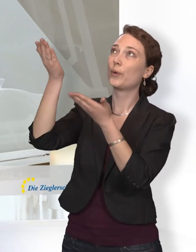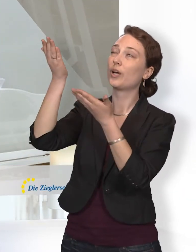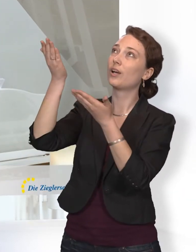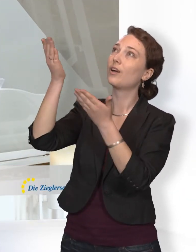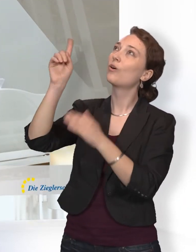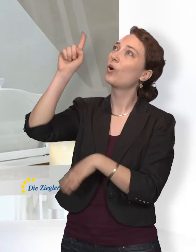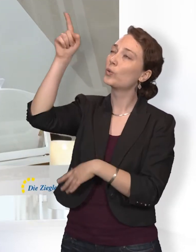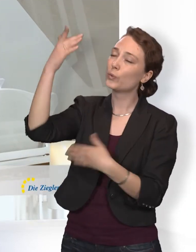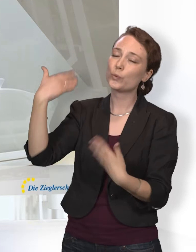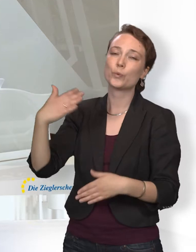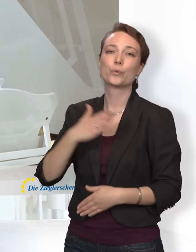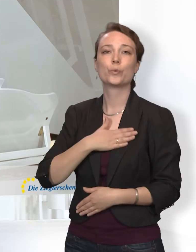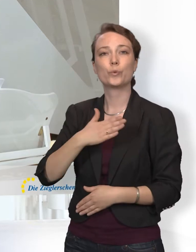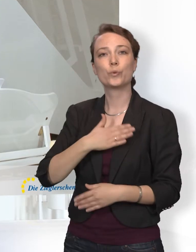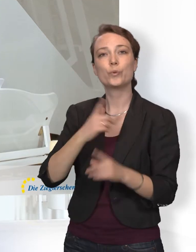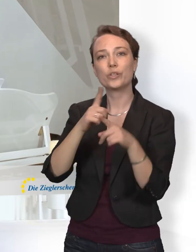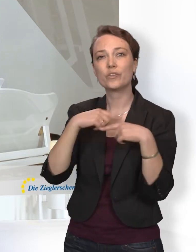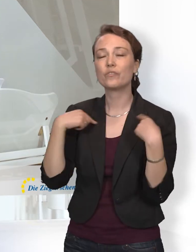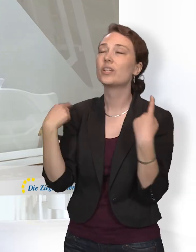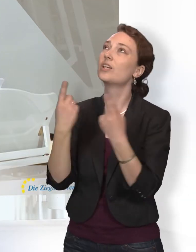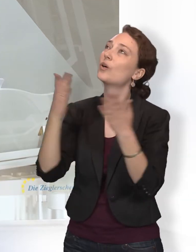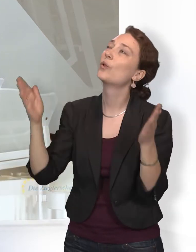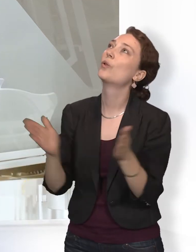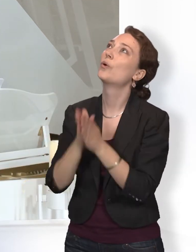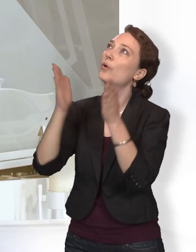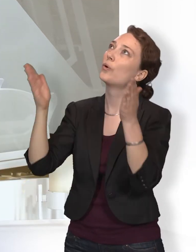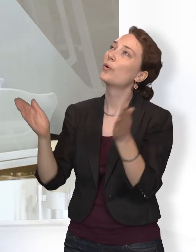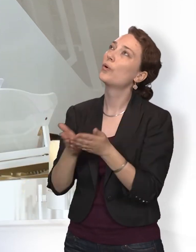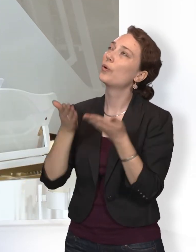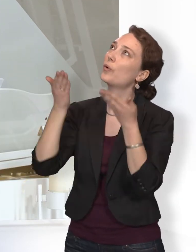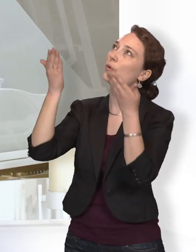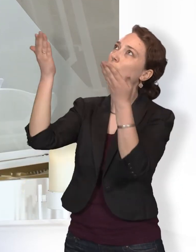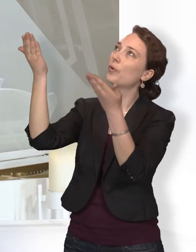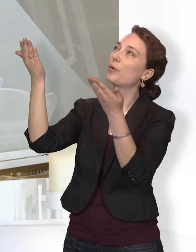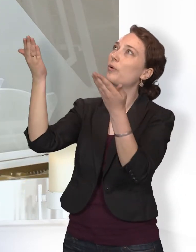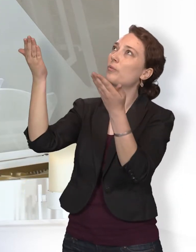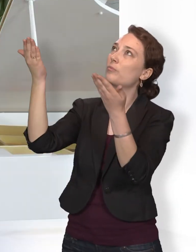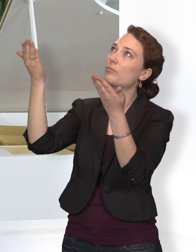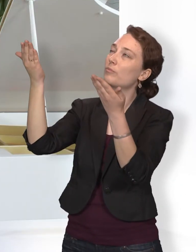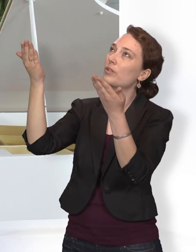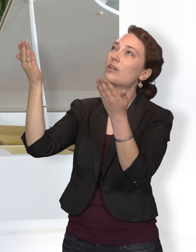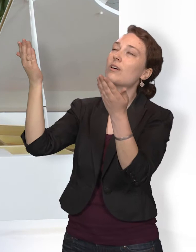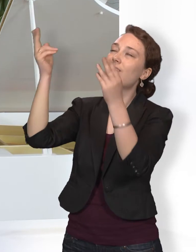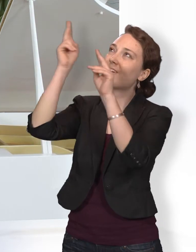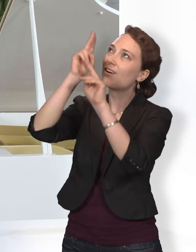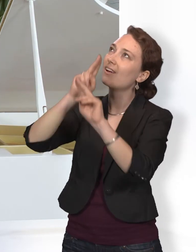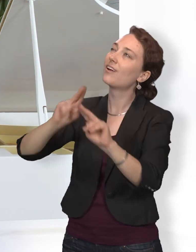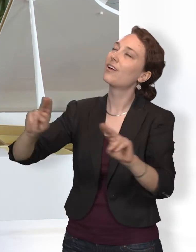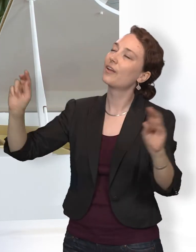excelsis, guter Gott, dich loben wir. Gloria in